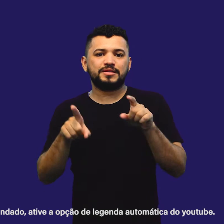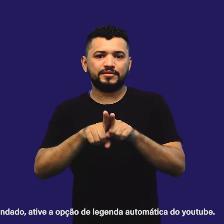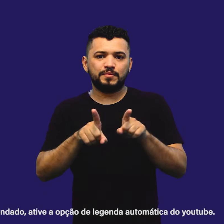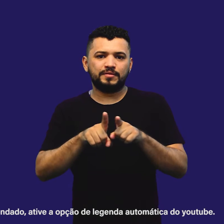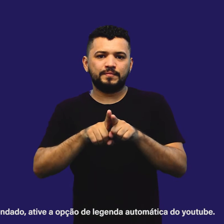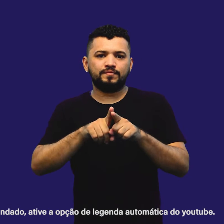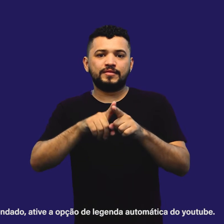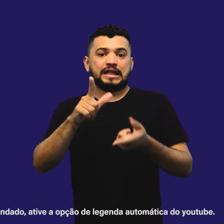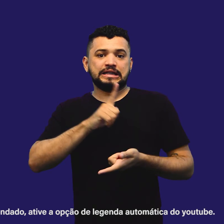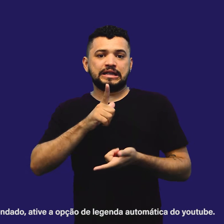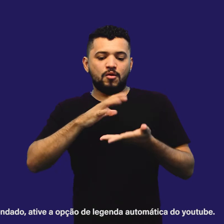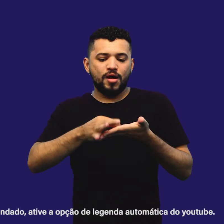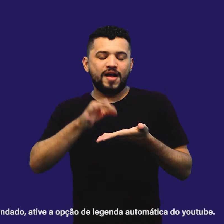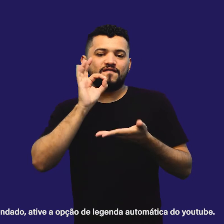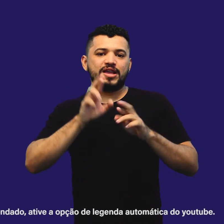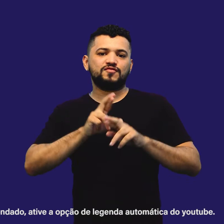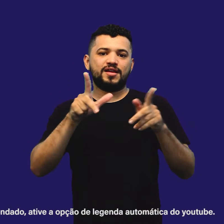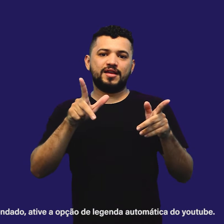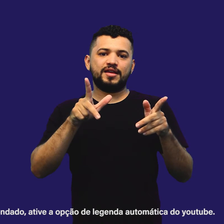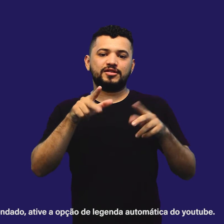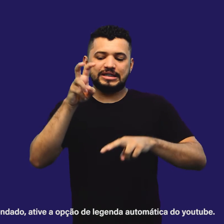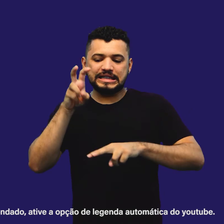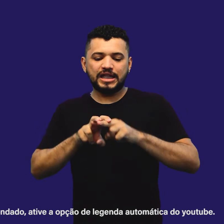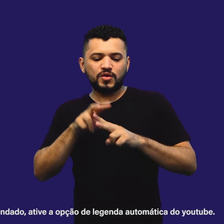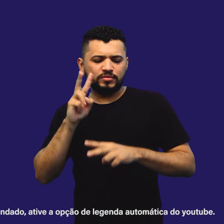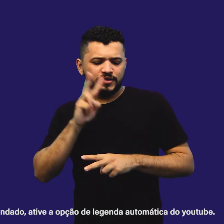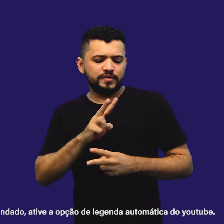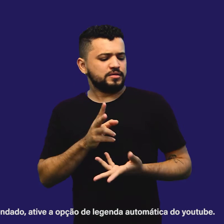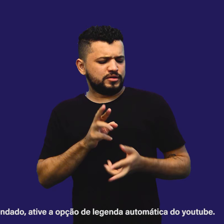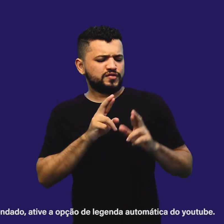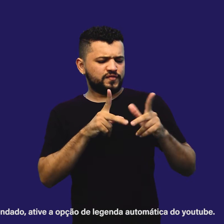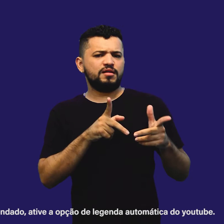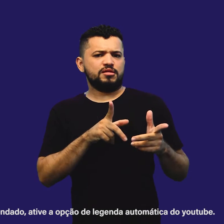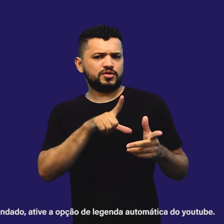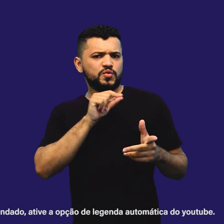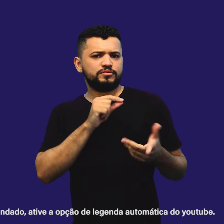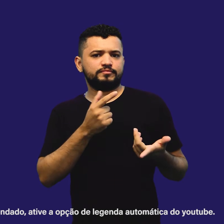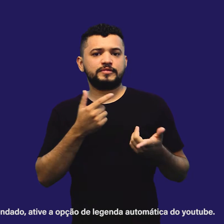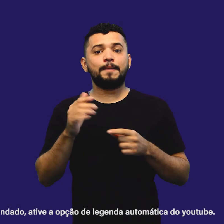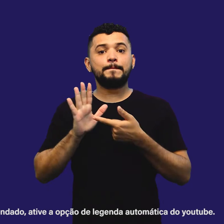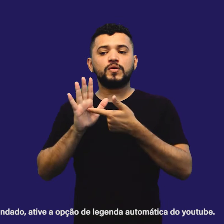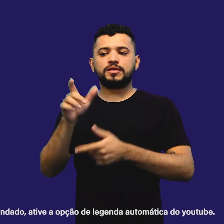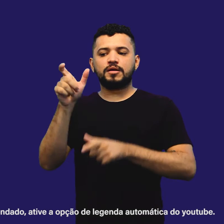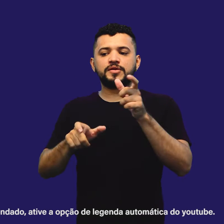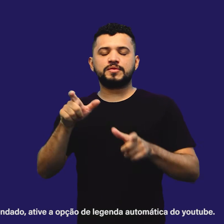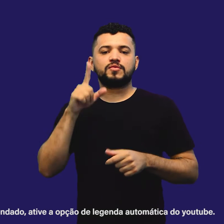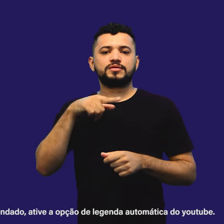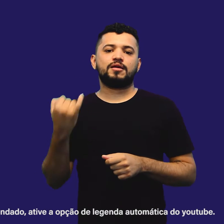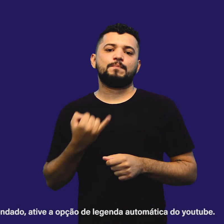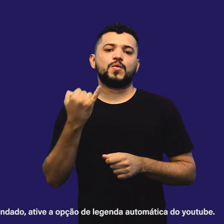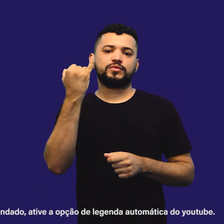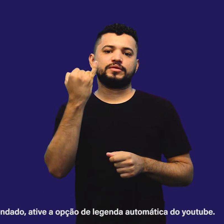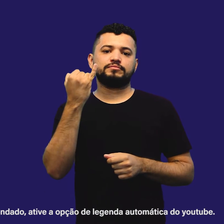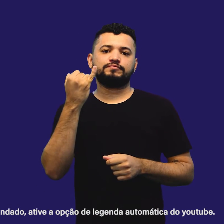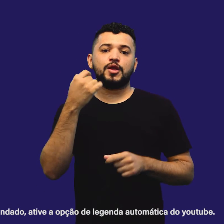quando ele senta lá para tomar um café, que esse café é escolhido, né? Então, passar isso para o cliente é muito importante. Ou o diferencial, né? Um